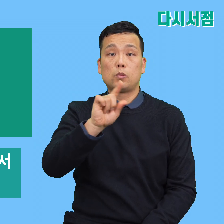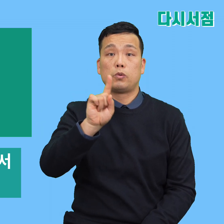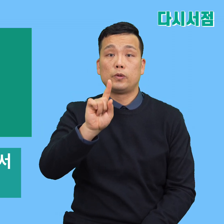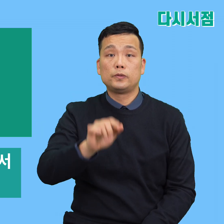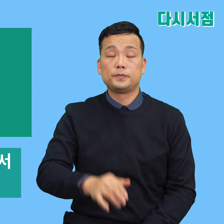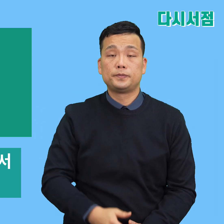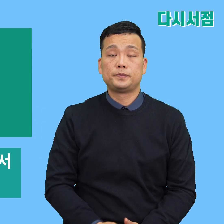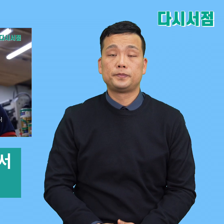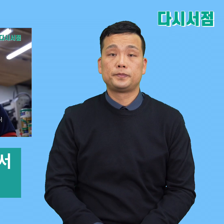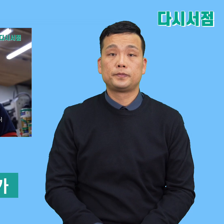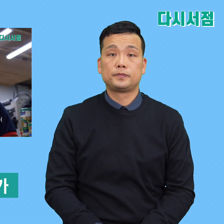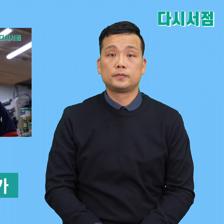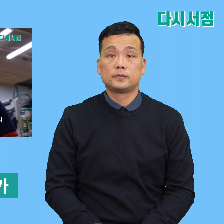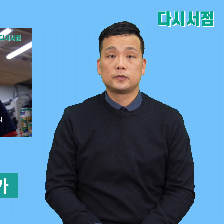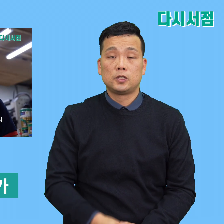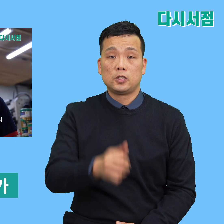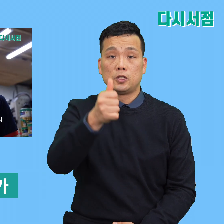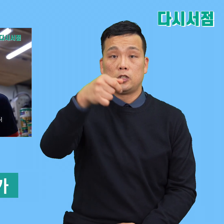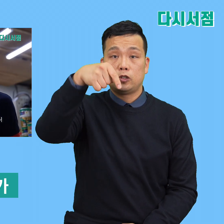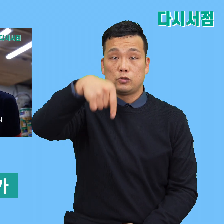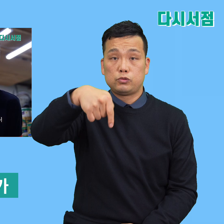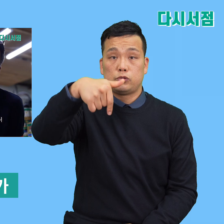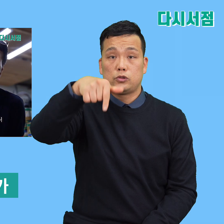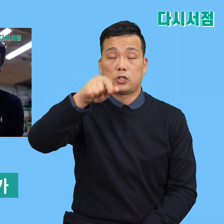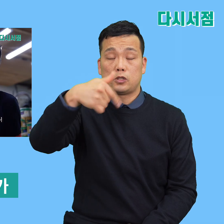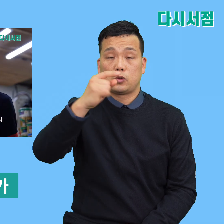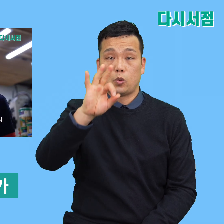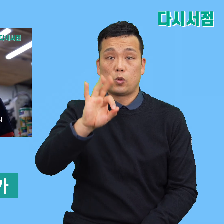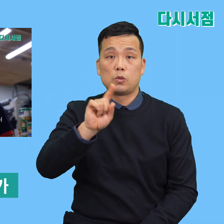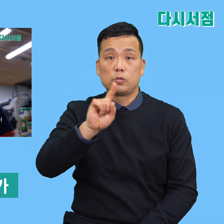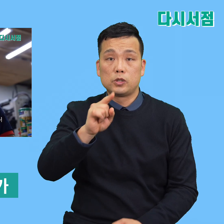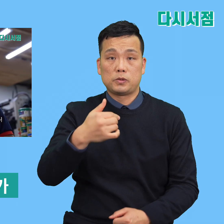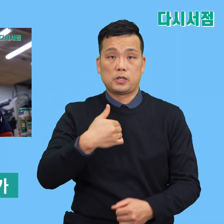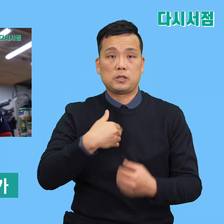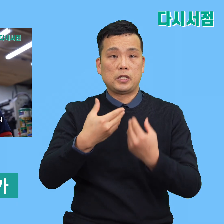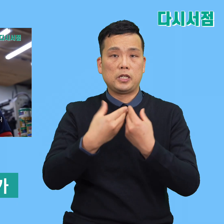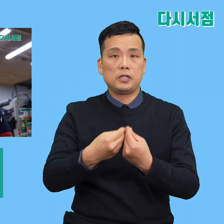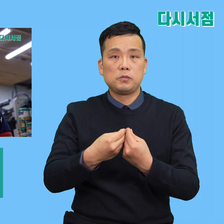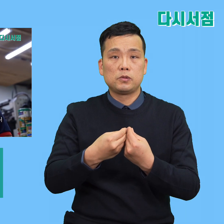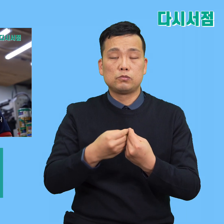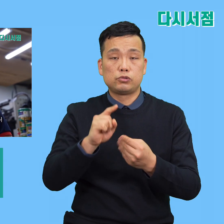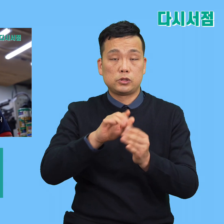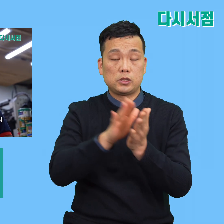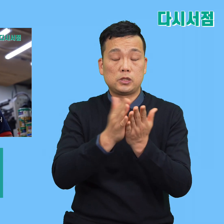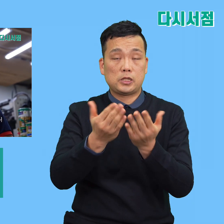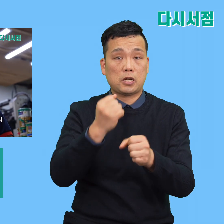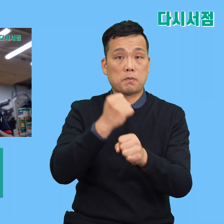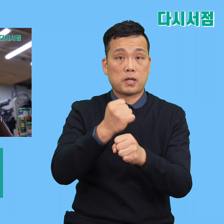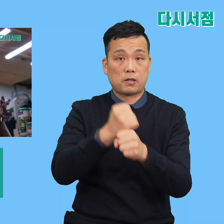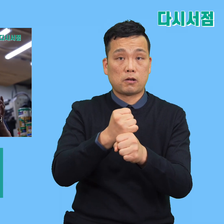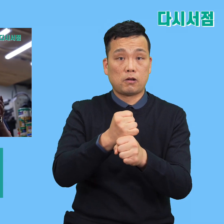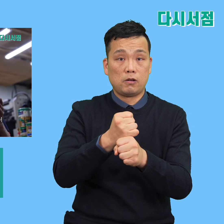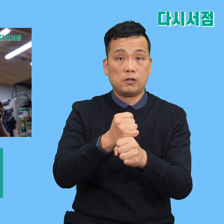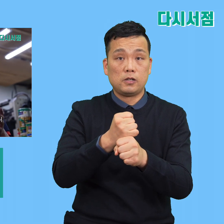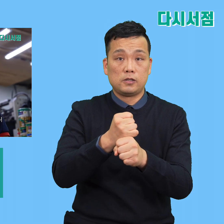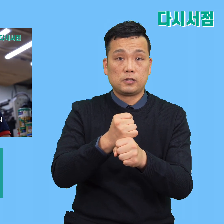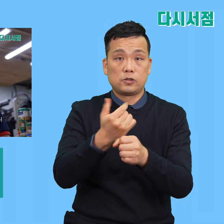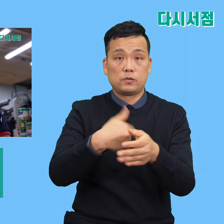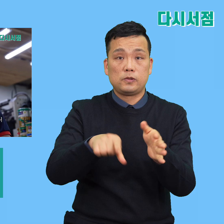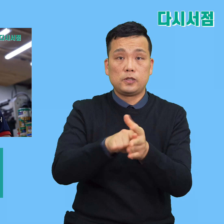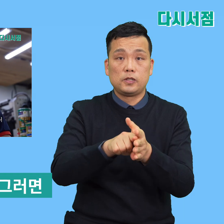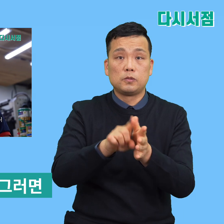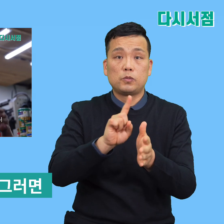주세요. 이제 후가공이라는 거는 내가 일종의 이제 뭐 하나의 그 마스크 박스를 하나 만들기